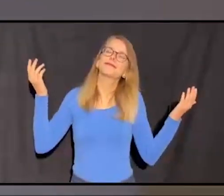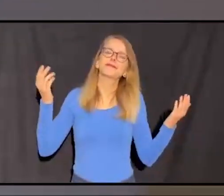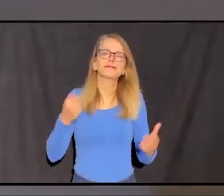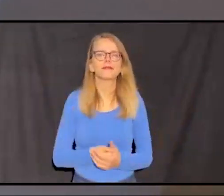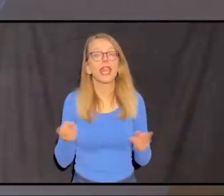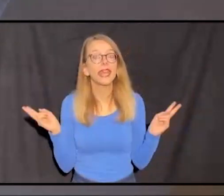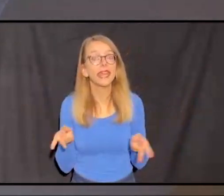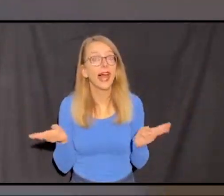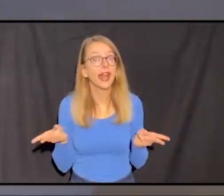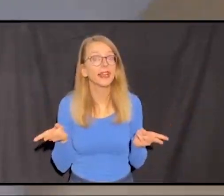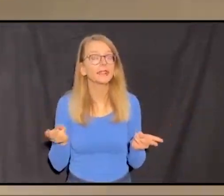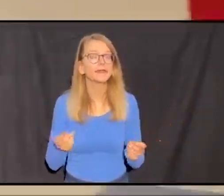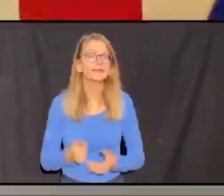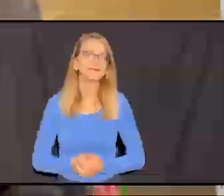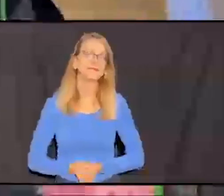tja egal